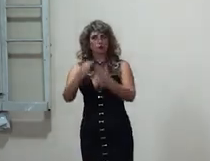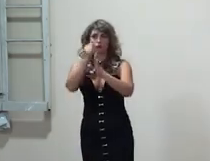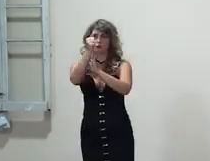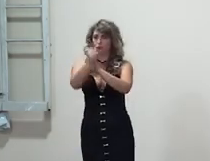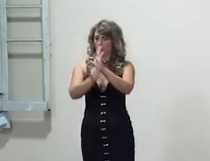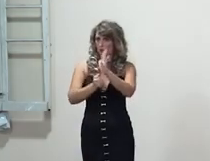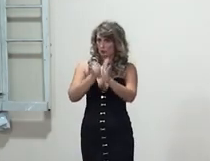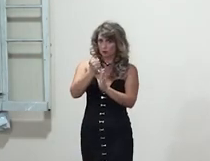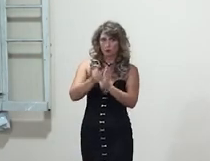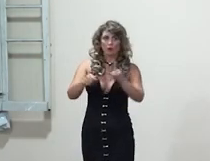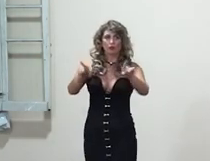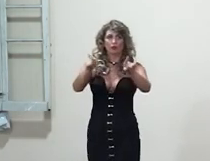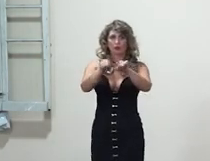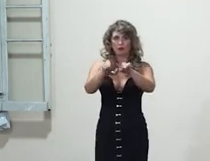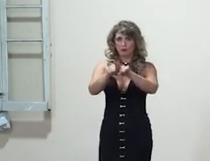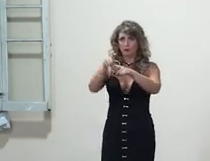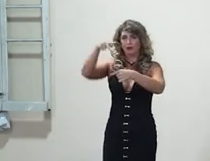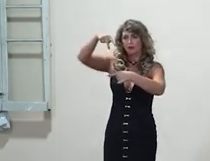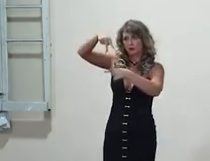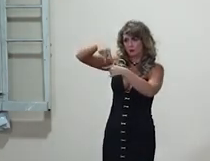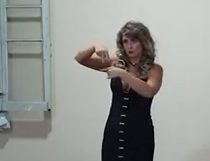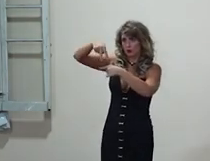reproduzido em Antonina,